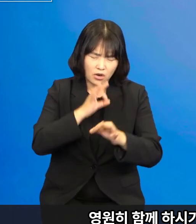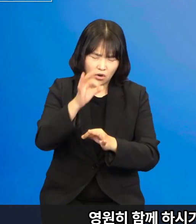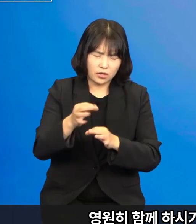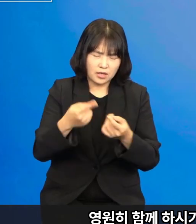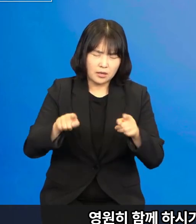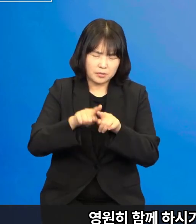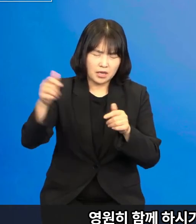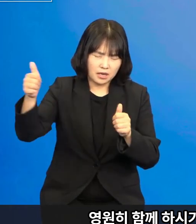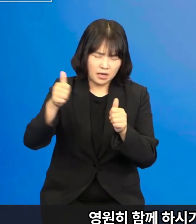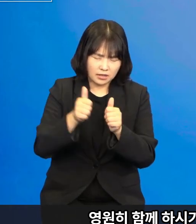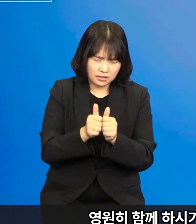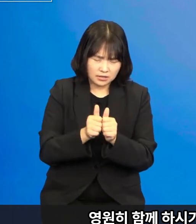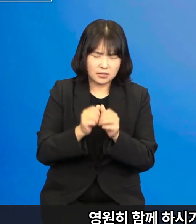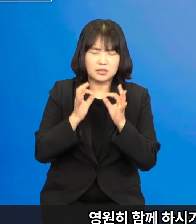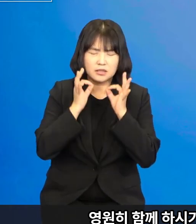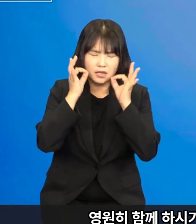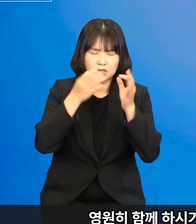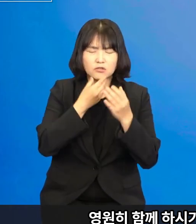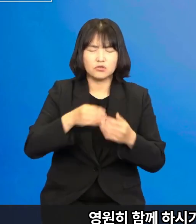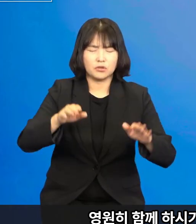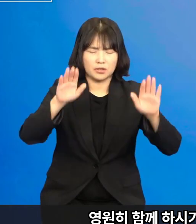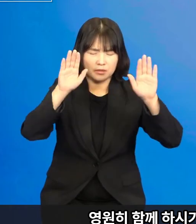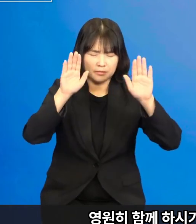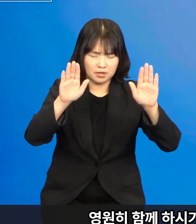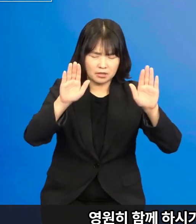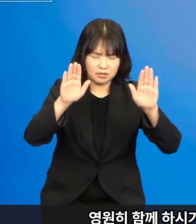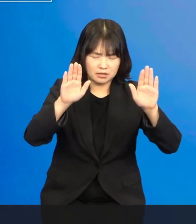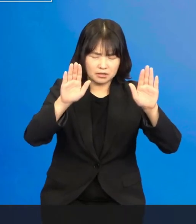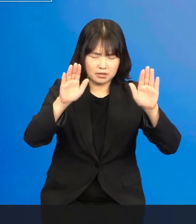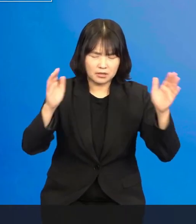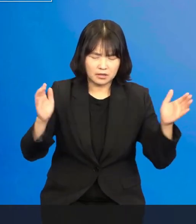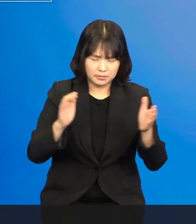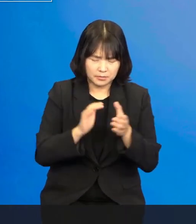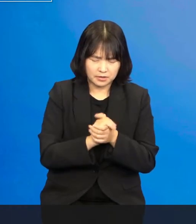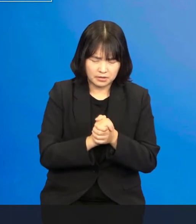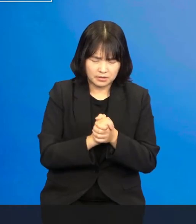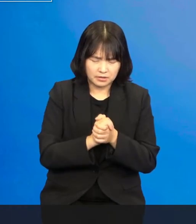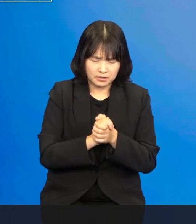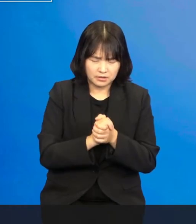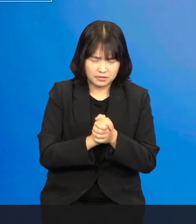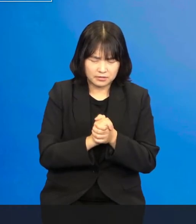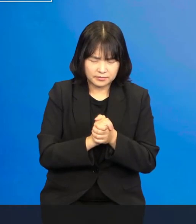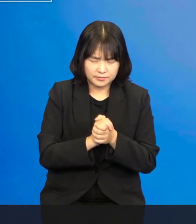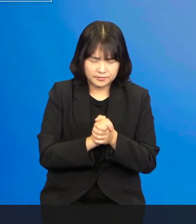하시기를 간절히 축원하옵나이다. 아멘.